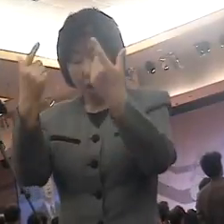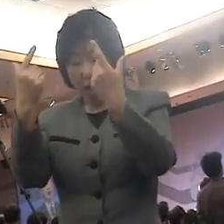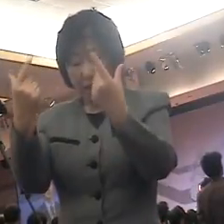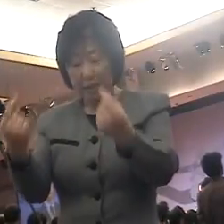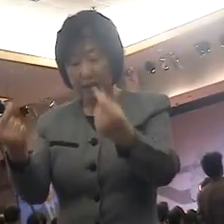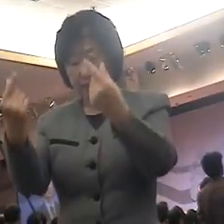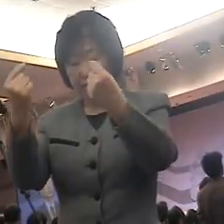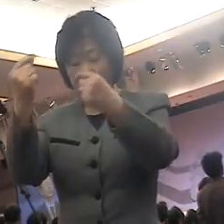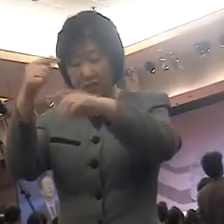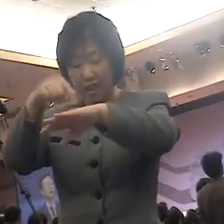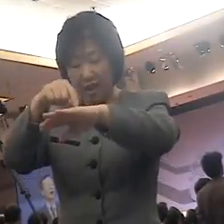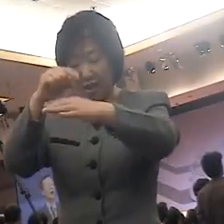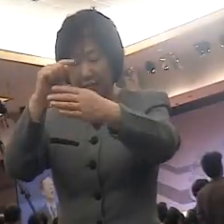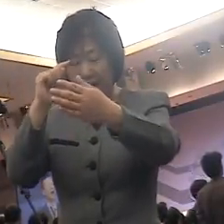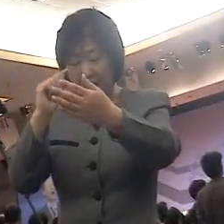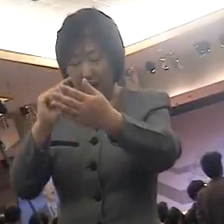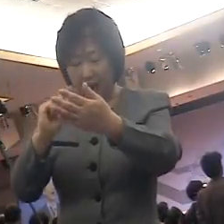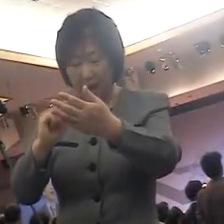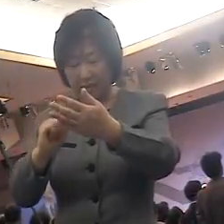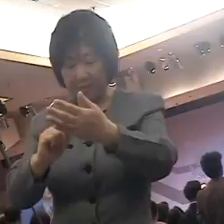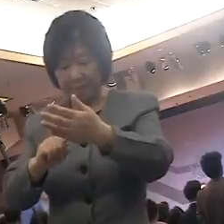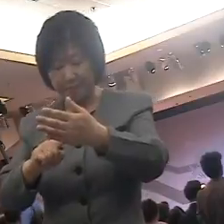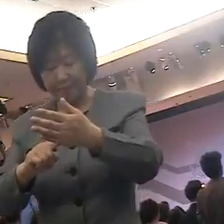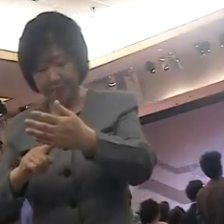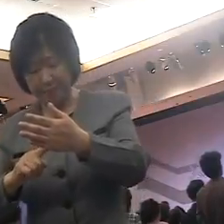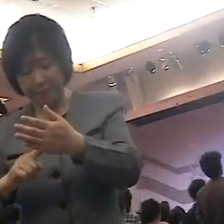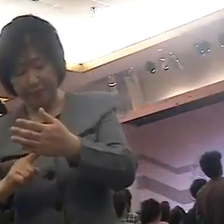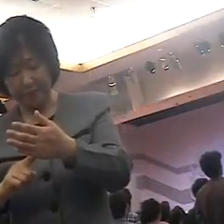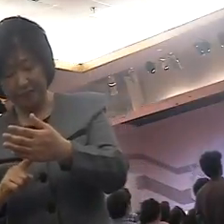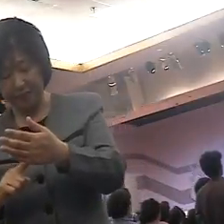돌 같은 내가